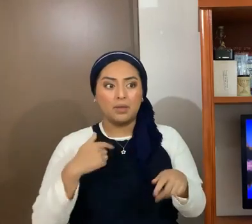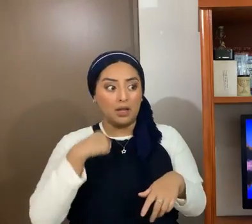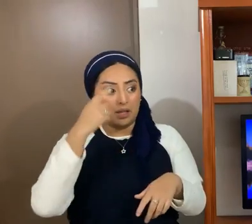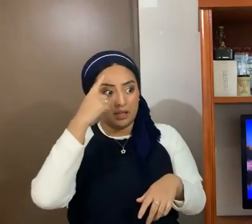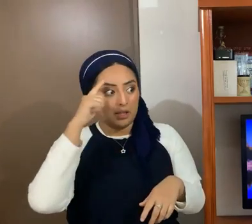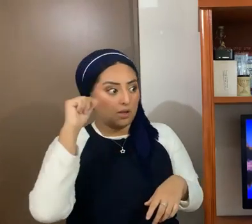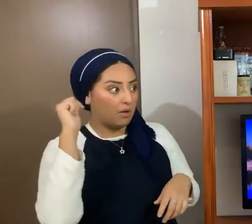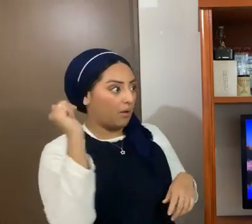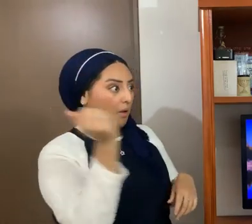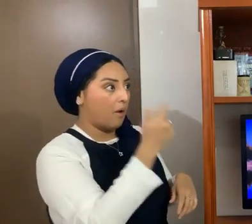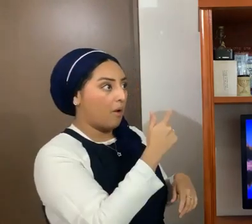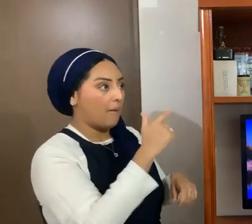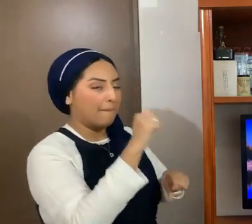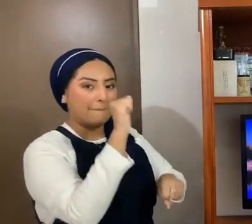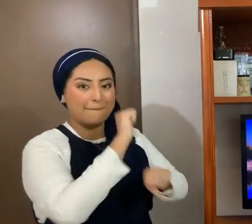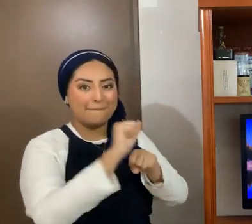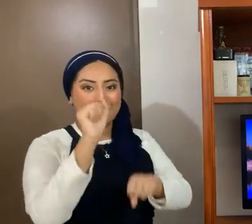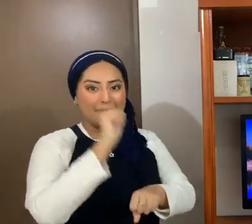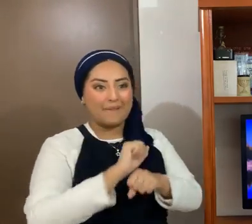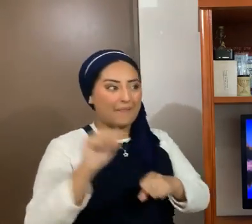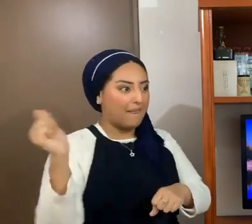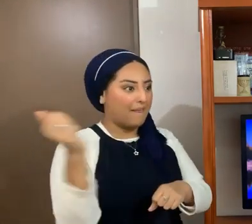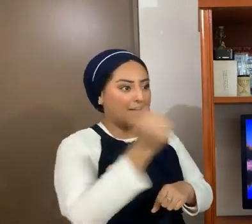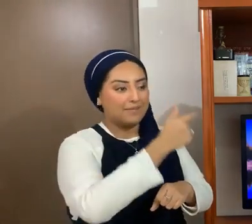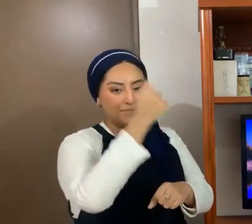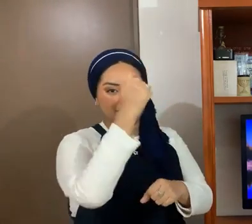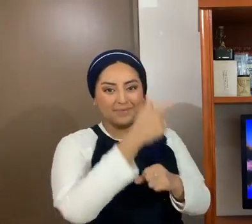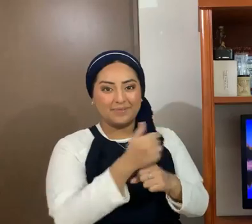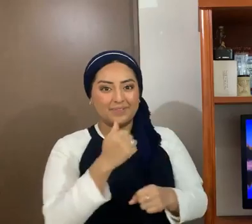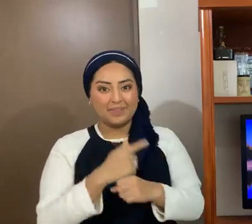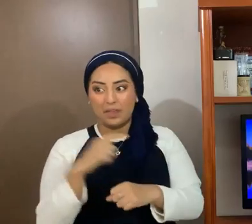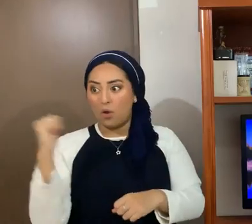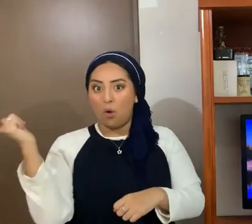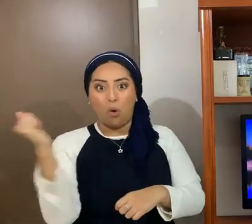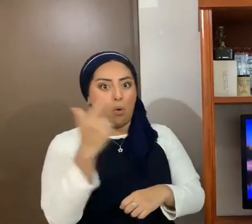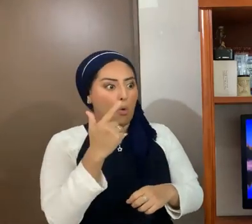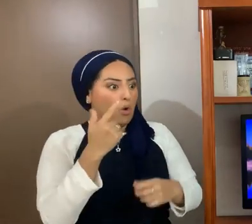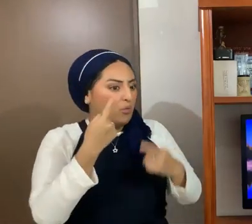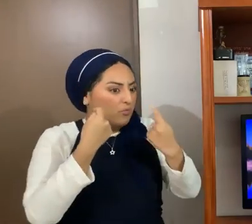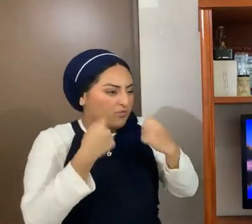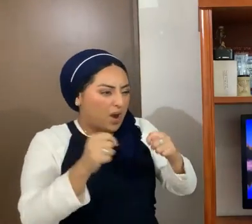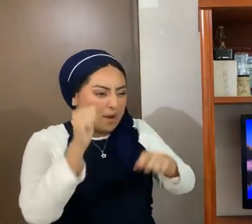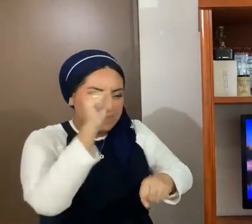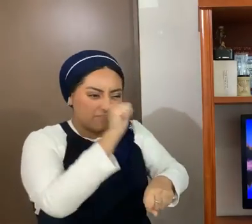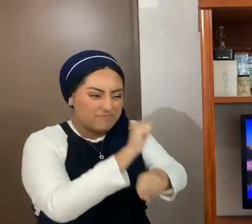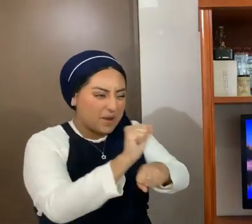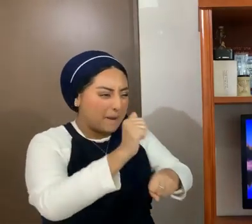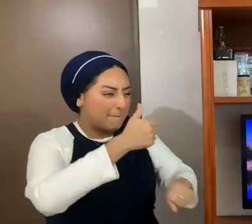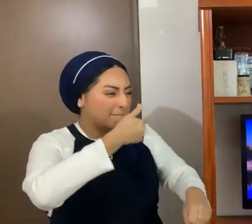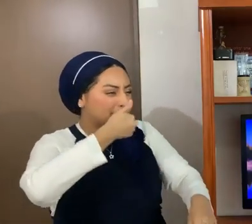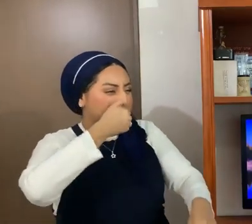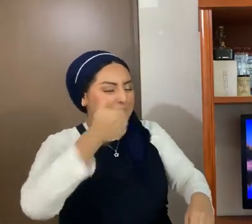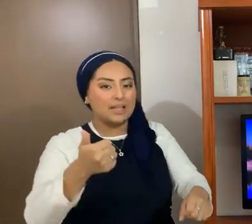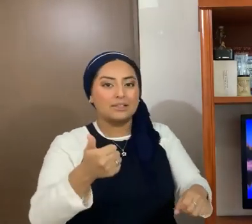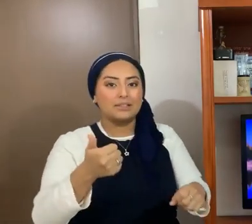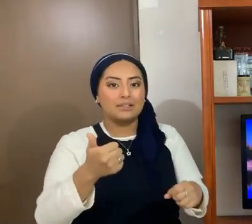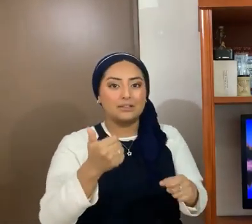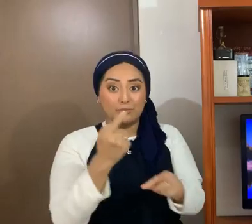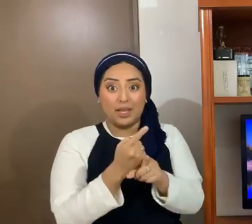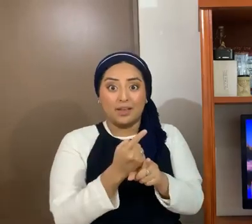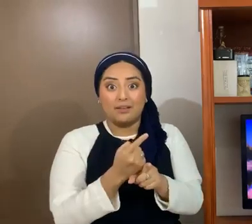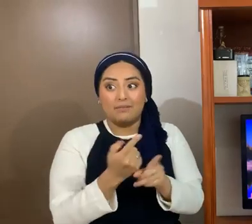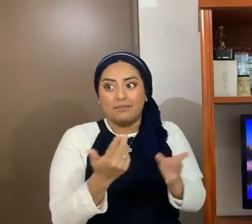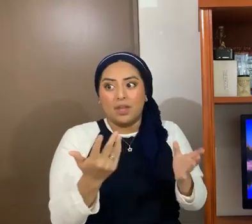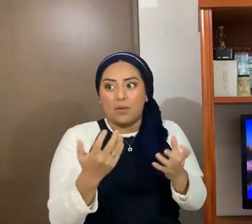todos los ingenieros, todos los arquitectos, todos haríamos lo mejor, ¿verdad? Hasta quisiéramos,